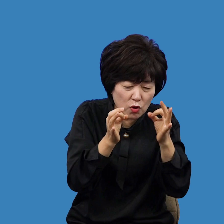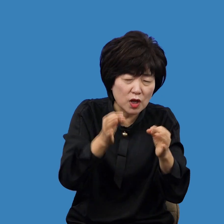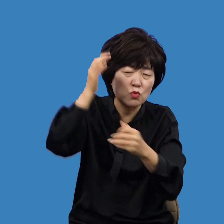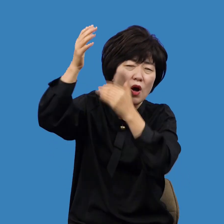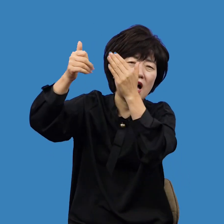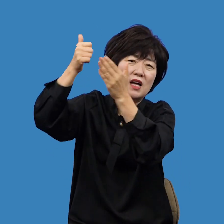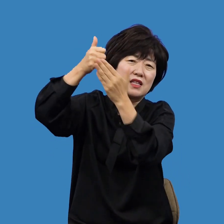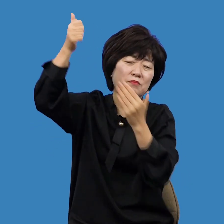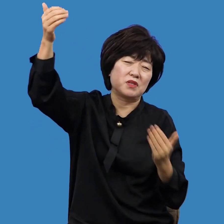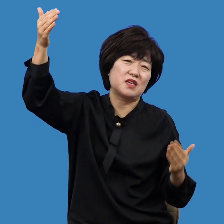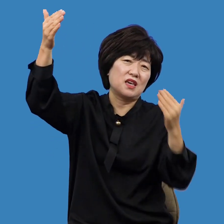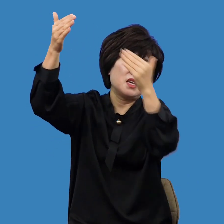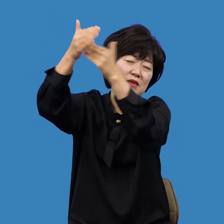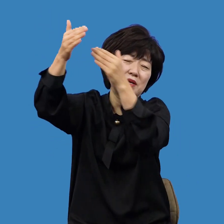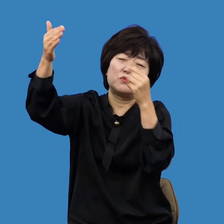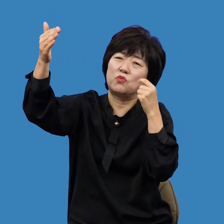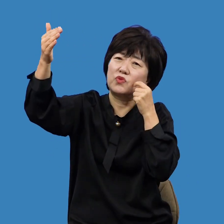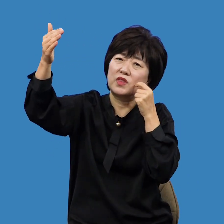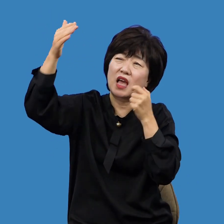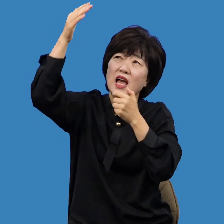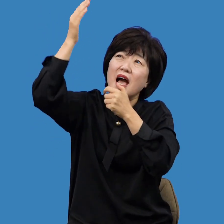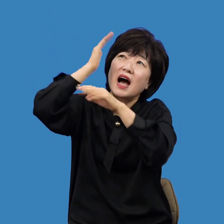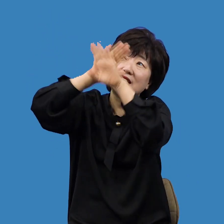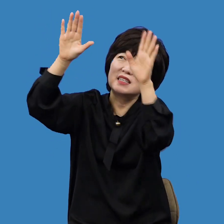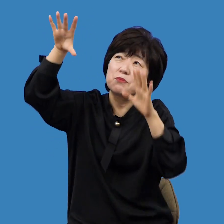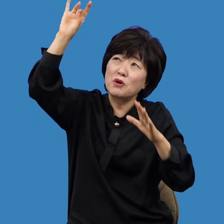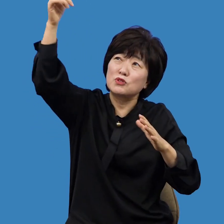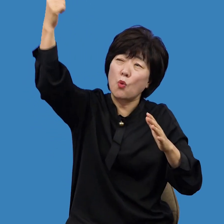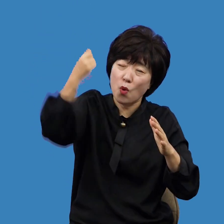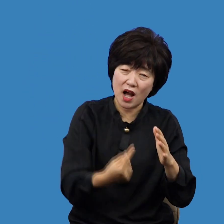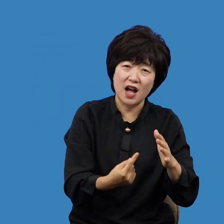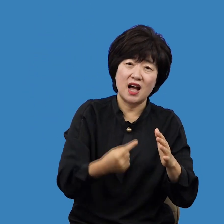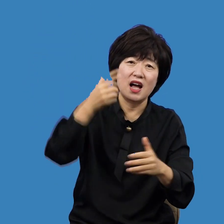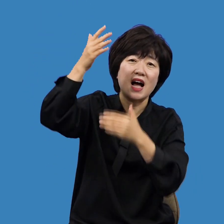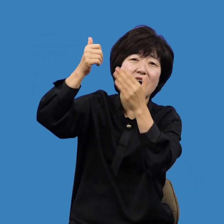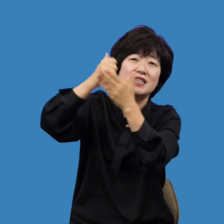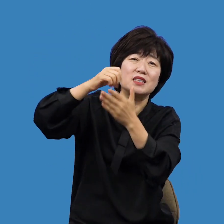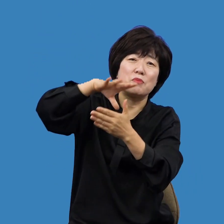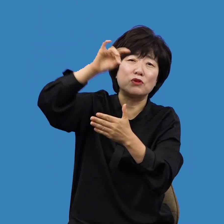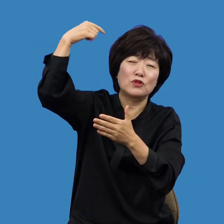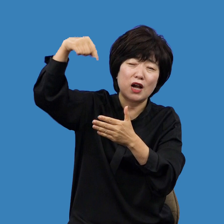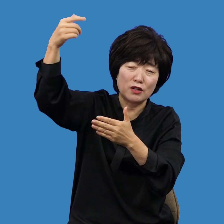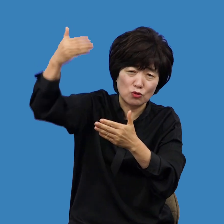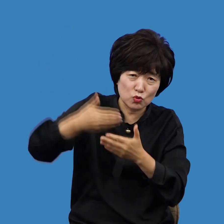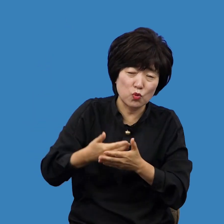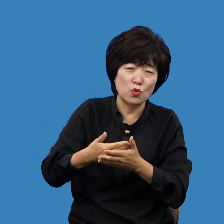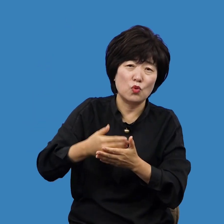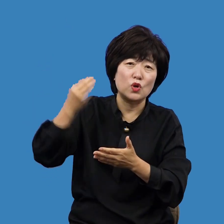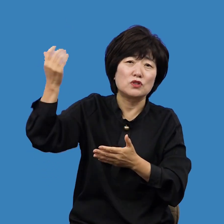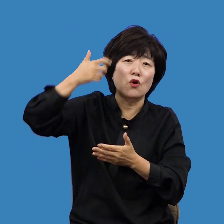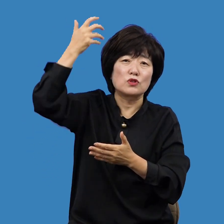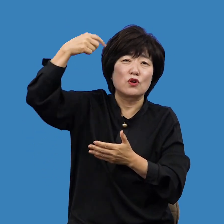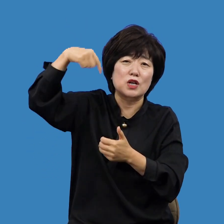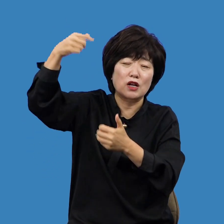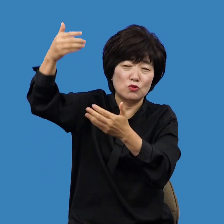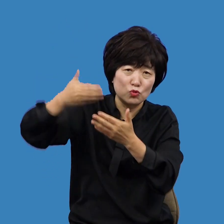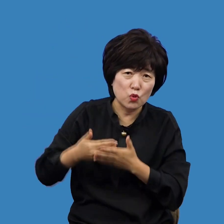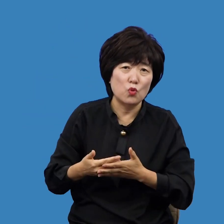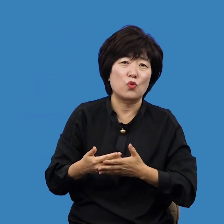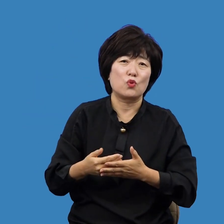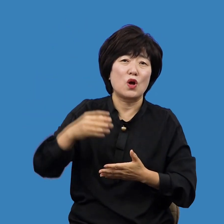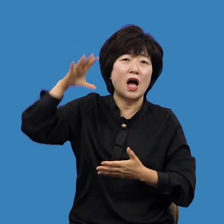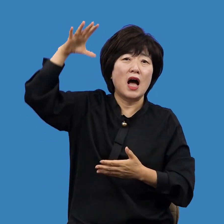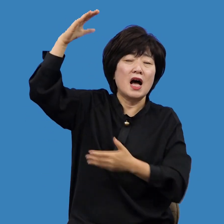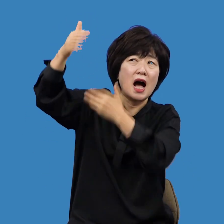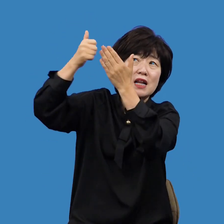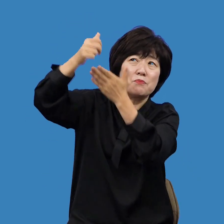어떻게? 하늘에서부터 먼저 임해야 되는 거예요. 하나님이 먼저 자기를 가르쳐 주셔야 되는 것이고 하나님이 먼저 자기의 일을 하셔야 되는 거야. 그래서 여러분,